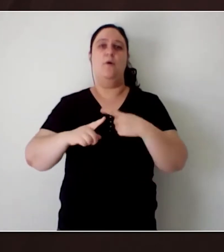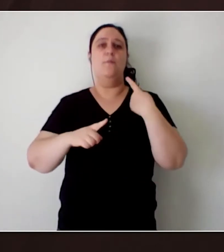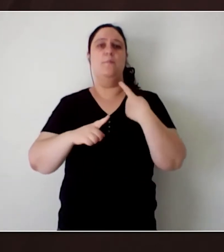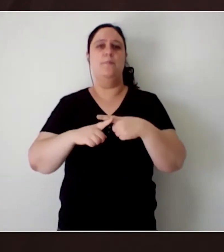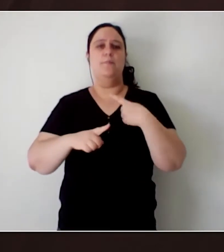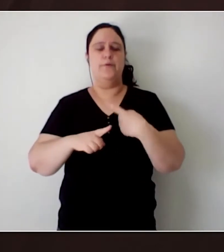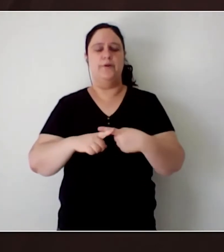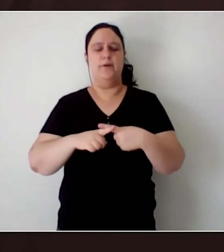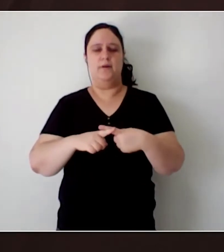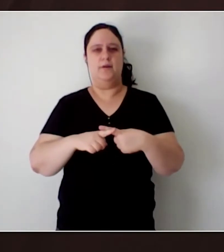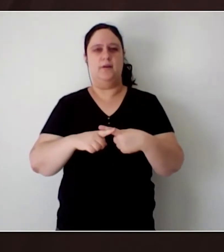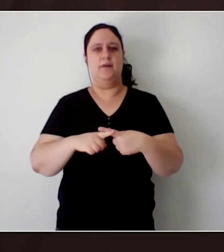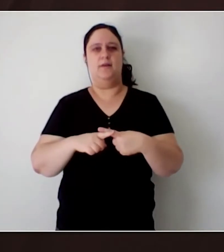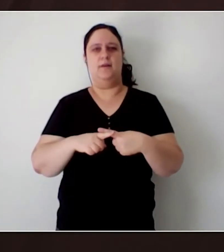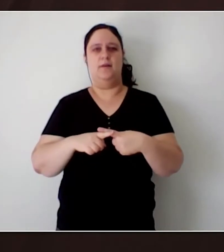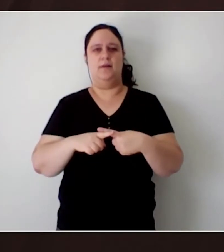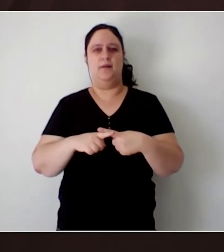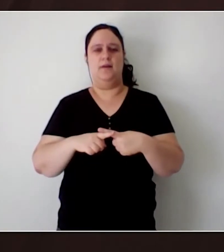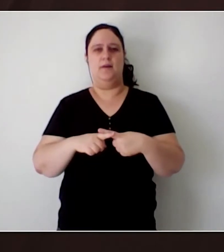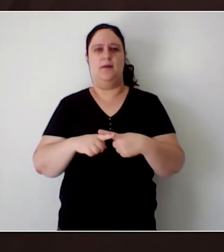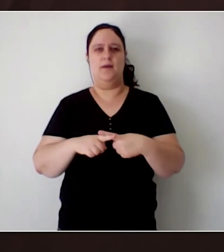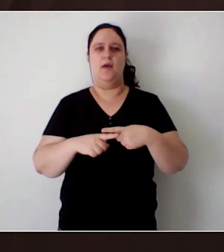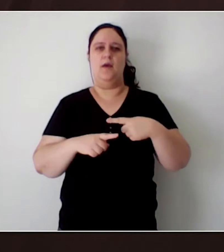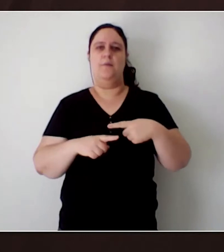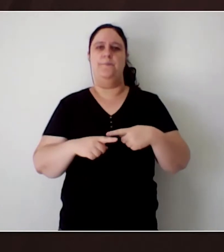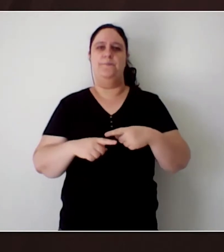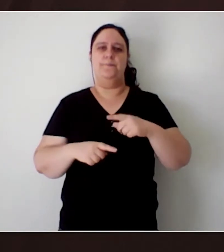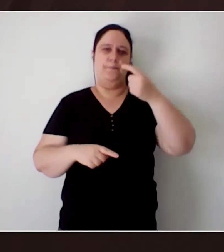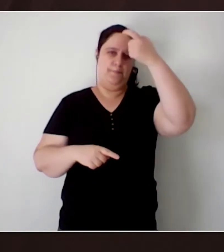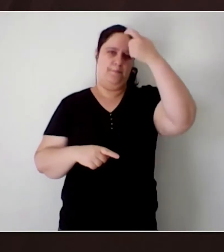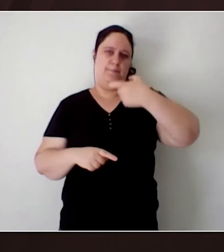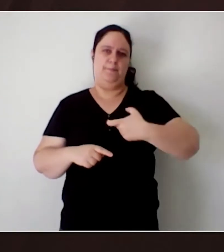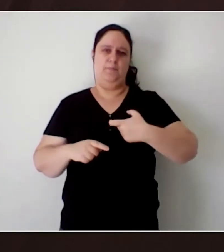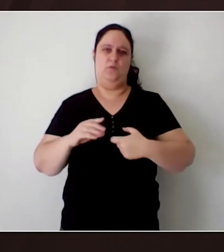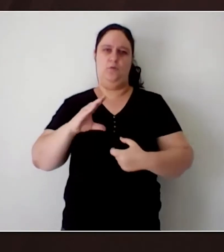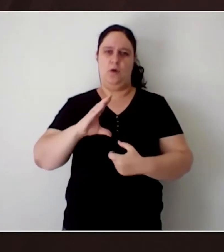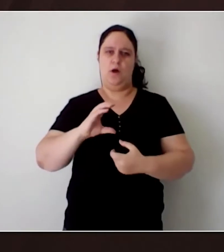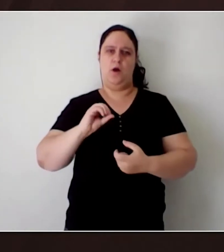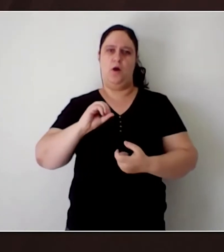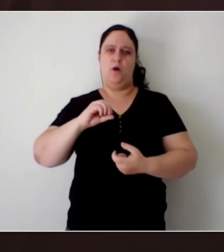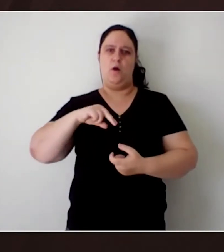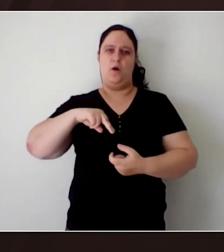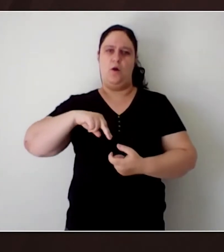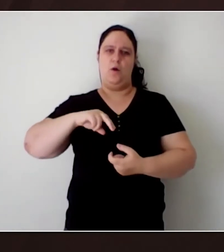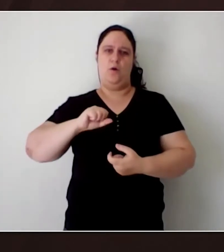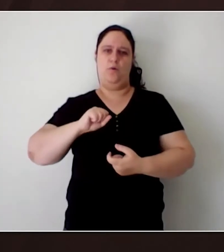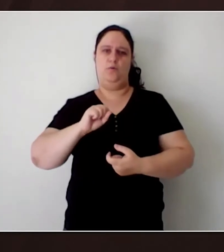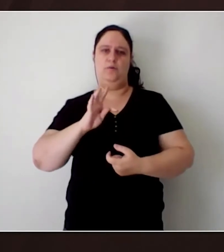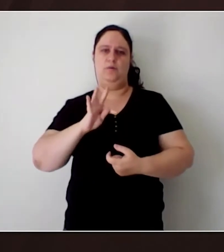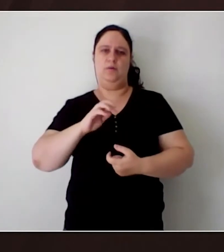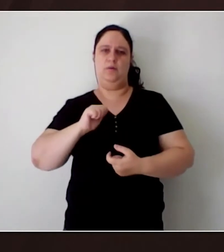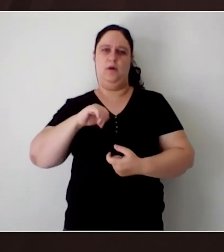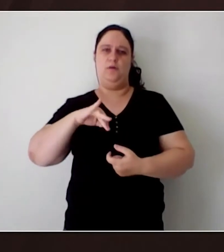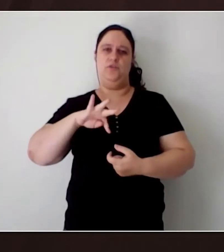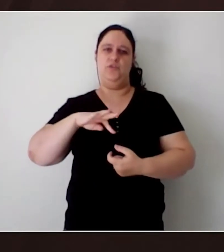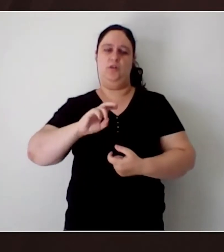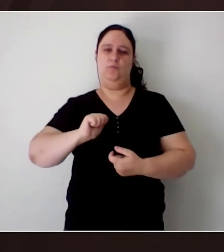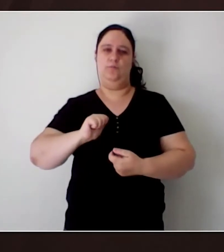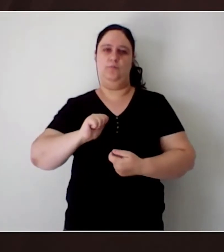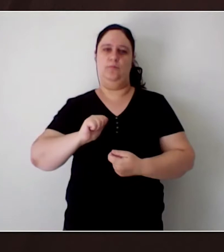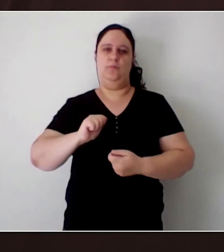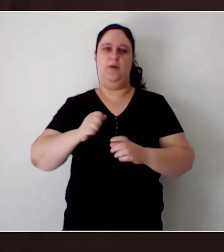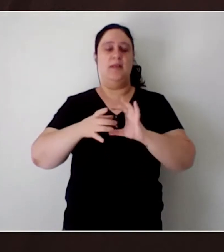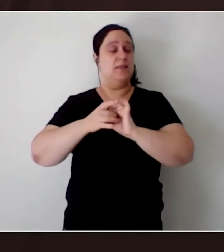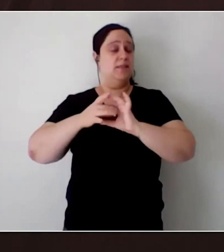os favores imperiais, certo? Aí sim, são os falsos cristãos. Mas na igreja em